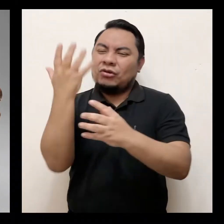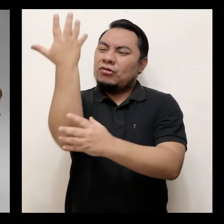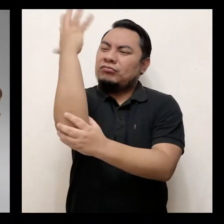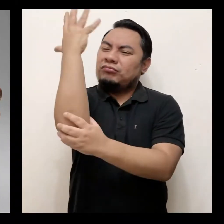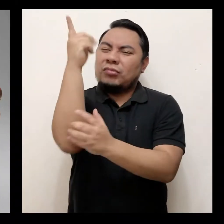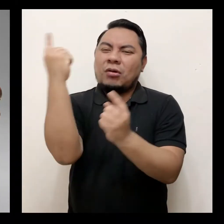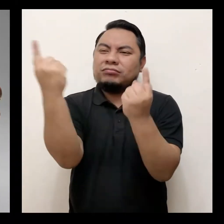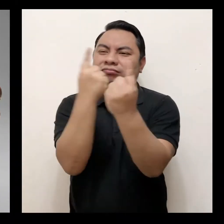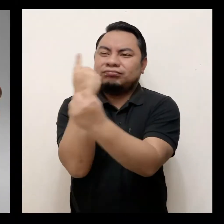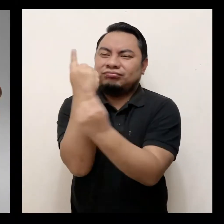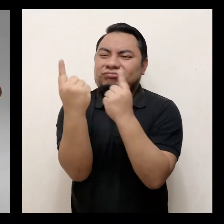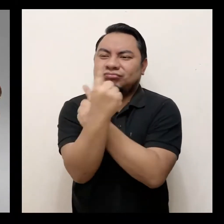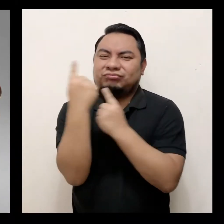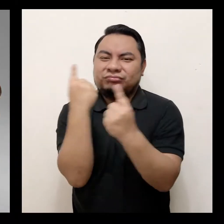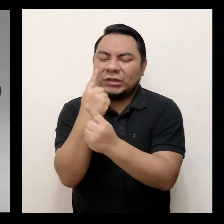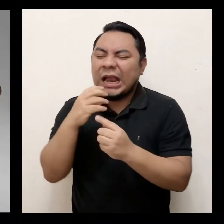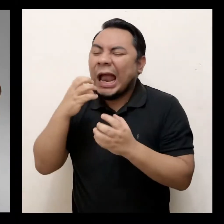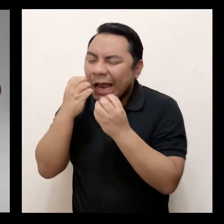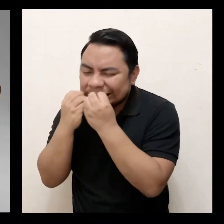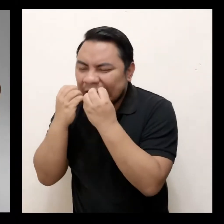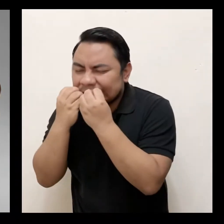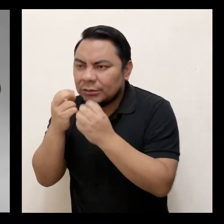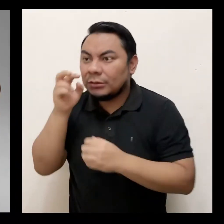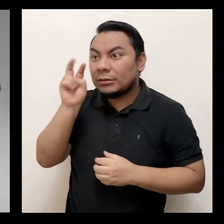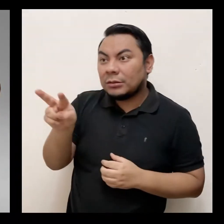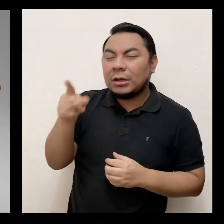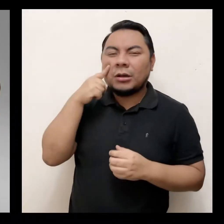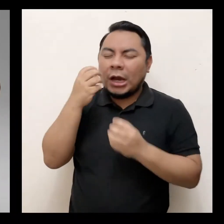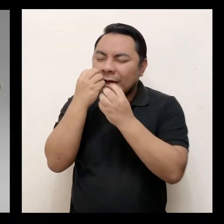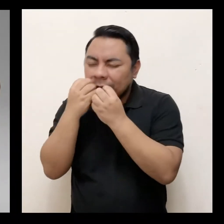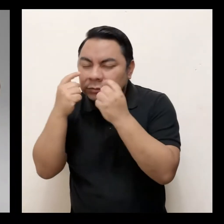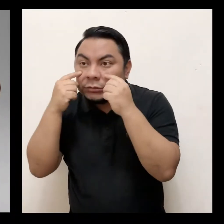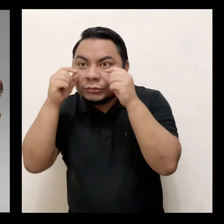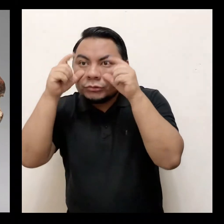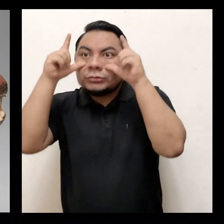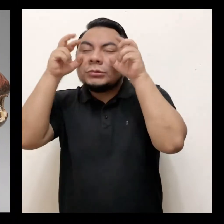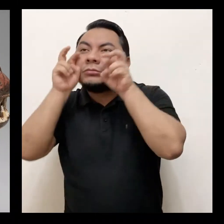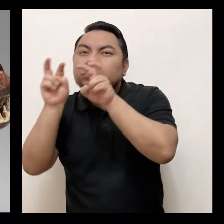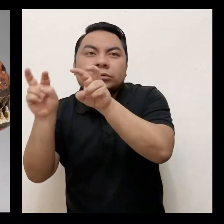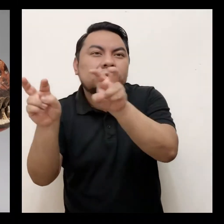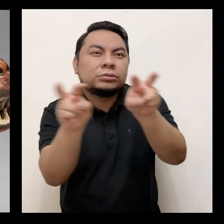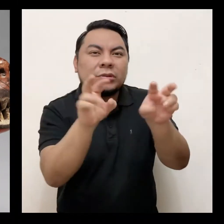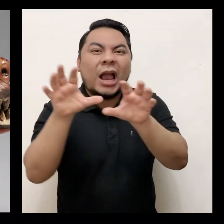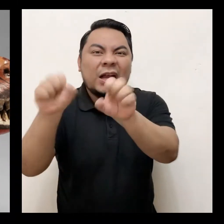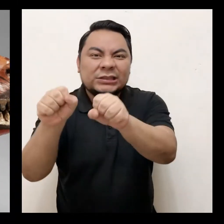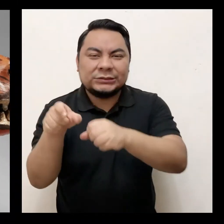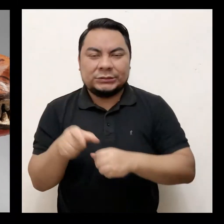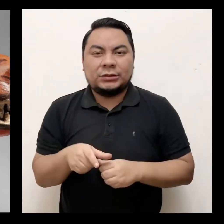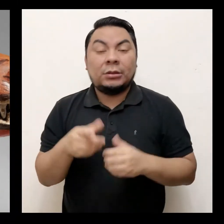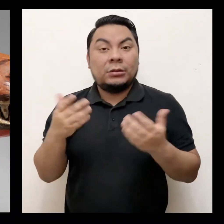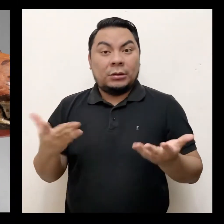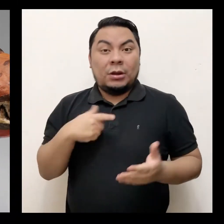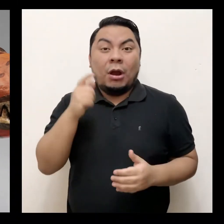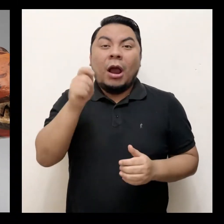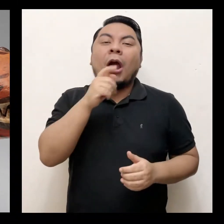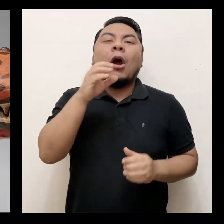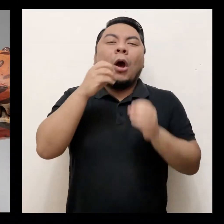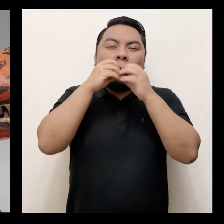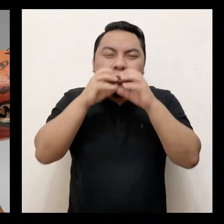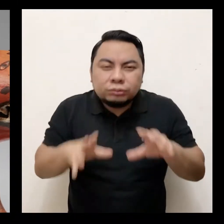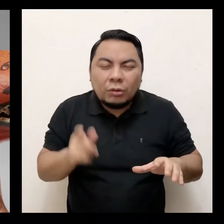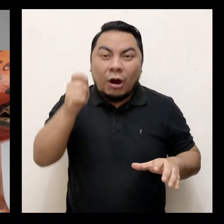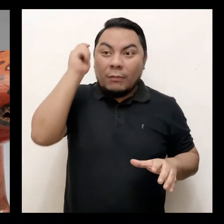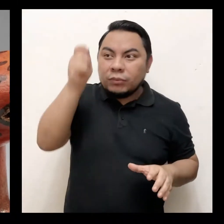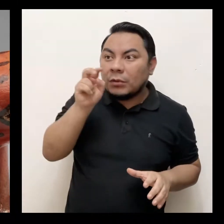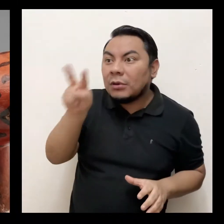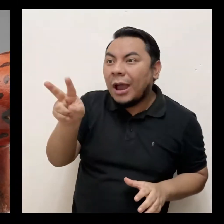una liana de yagué. El jaguar lo hacía para dilatar sus pupilas y aumentar su sensibilidad para la caza. El brujo lo